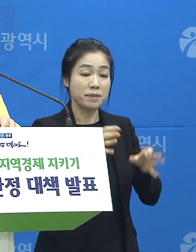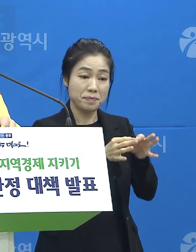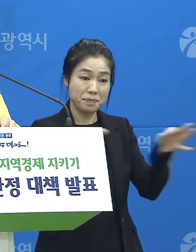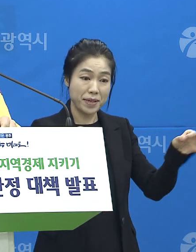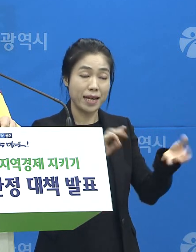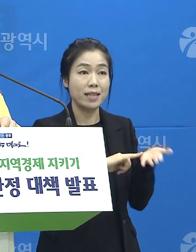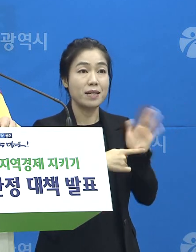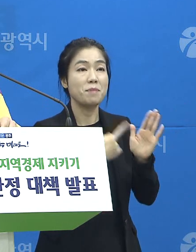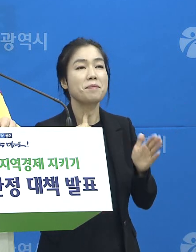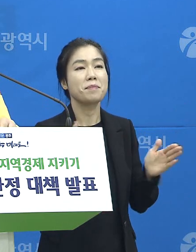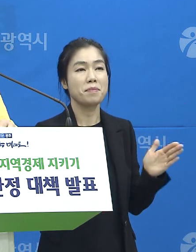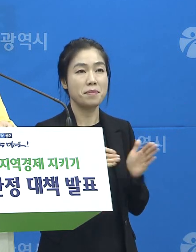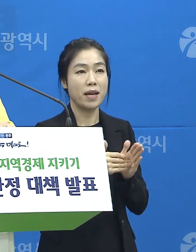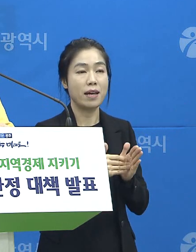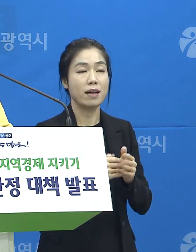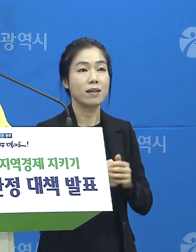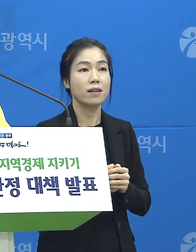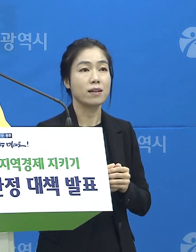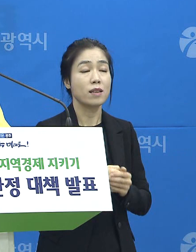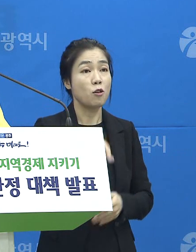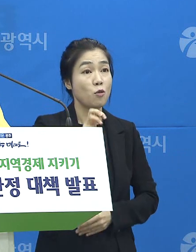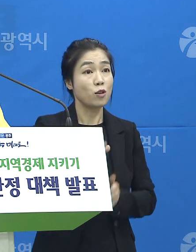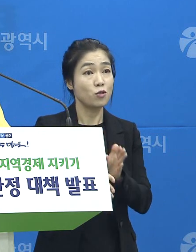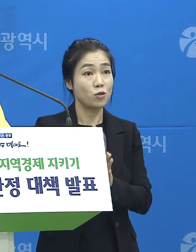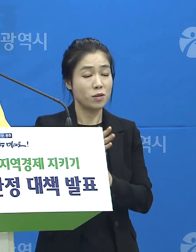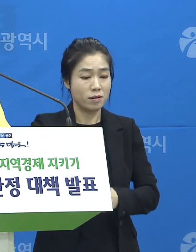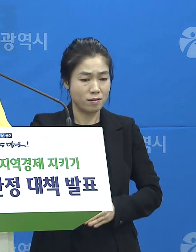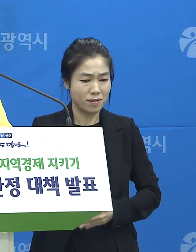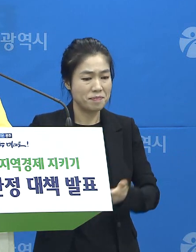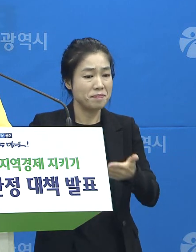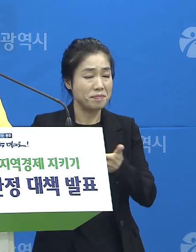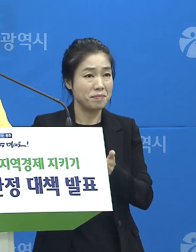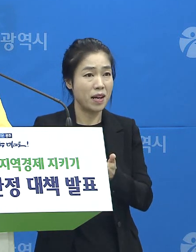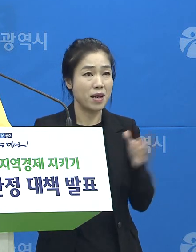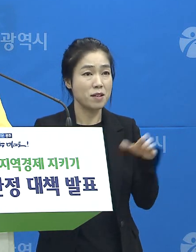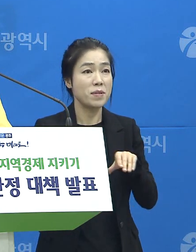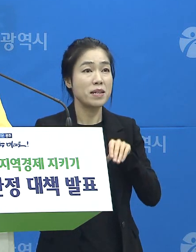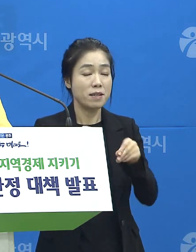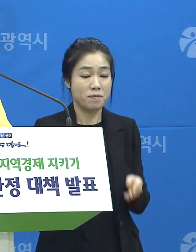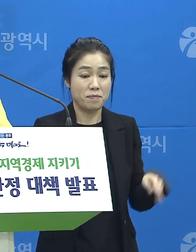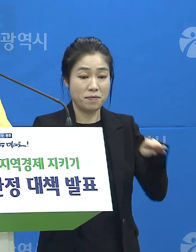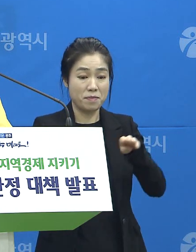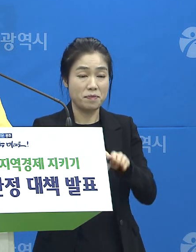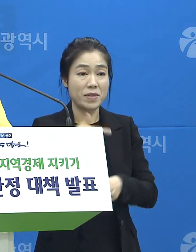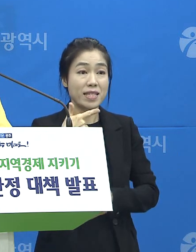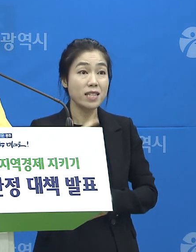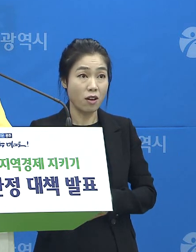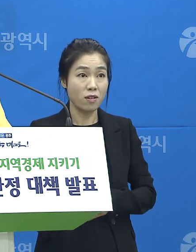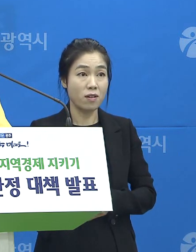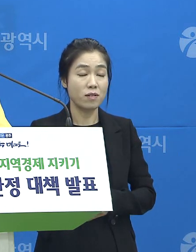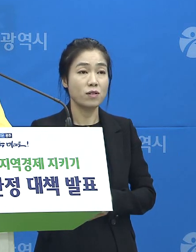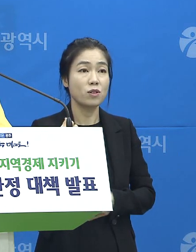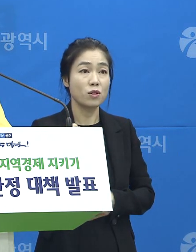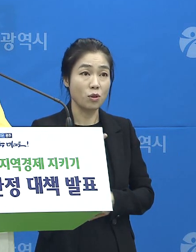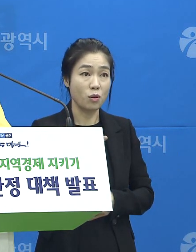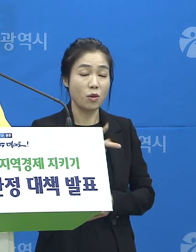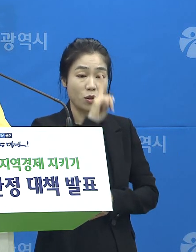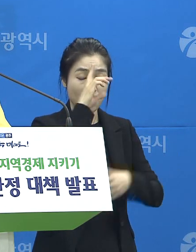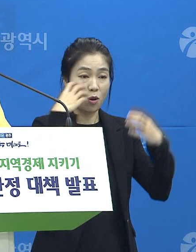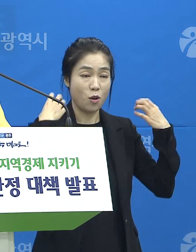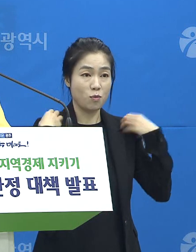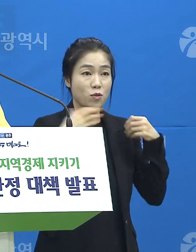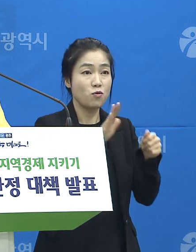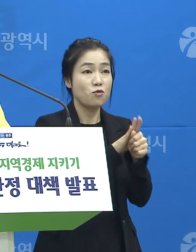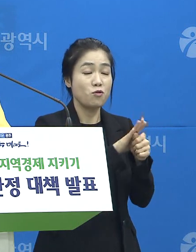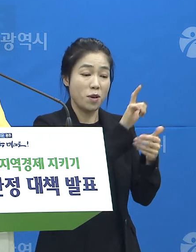지원하겠다고 발표했습니다. 우리 시는 자체 지정한 집합금지시설 6개 업종과 정부